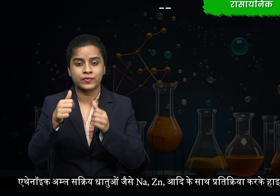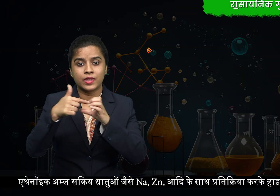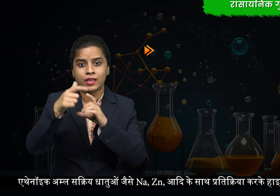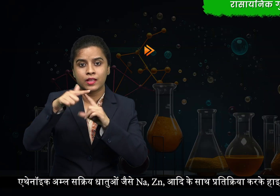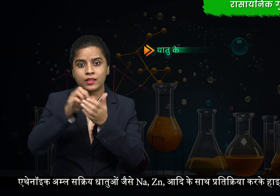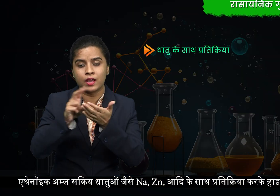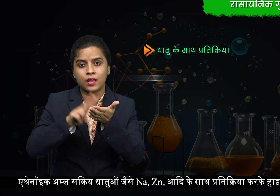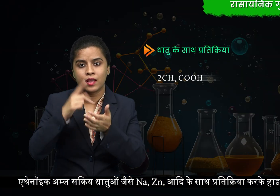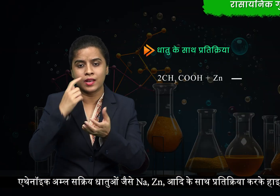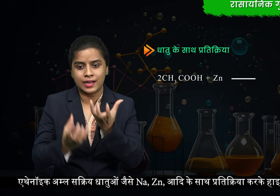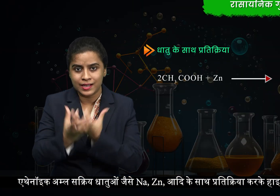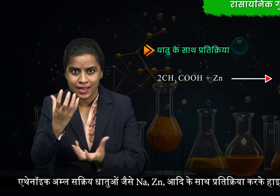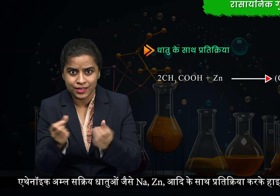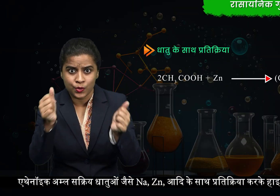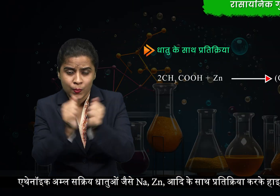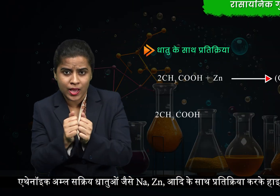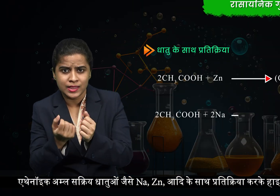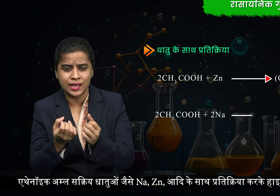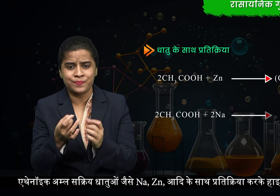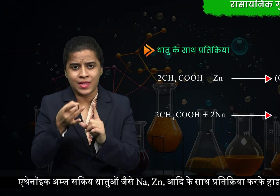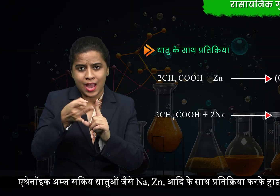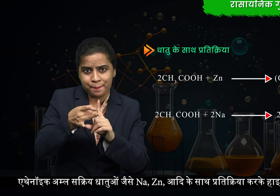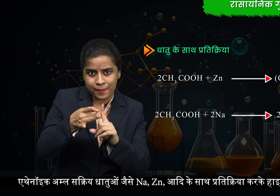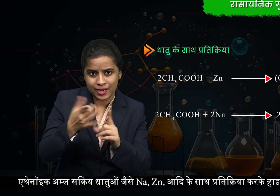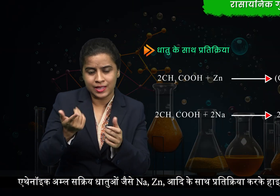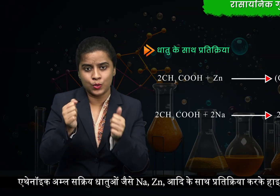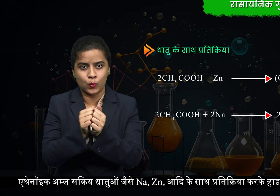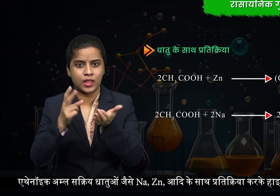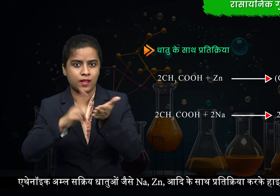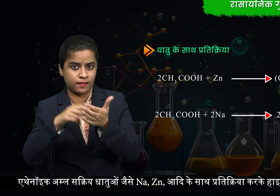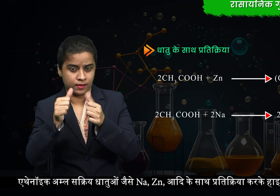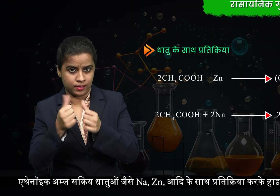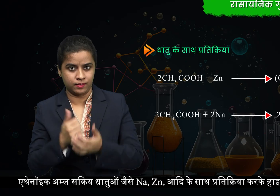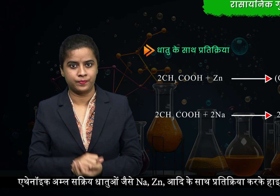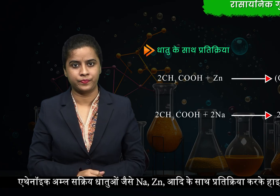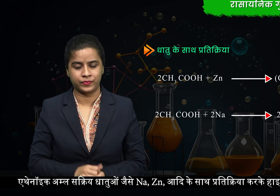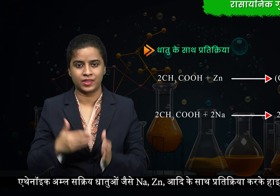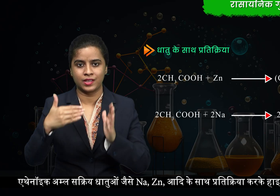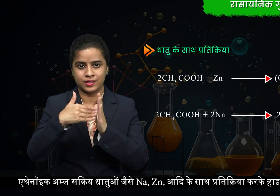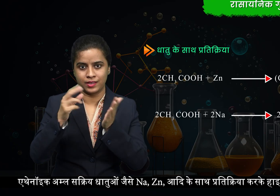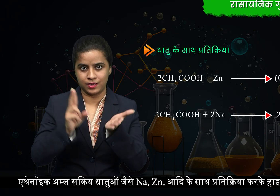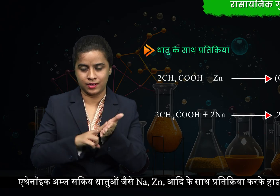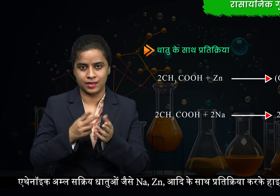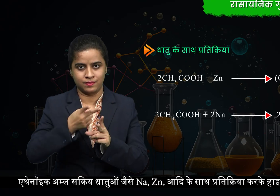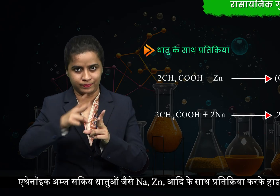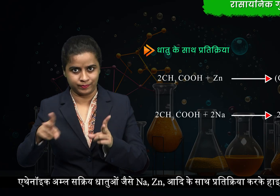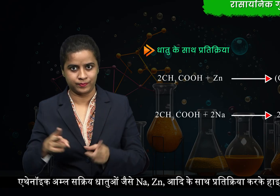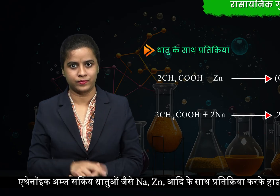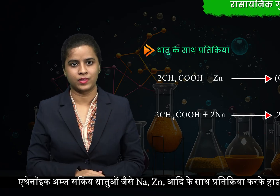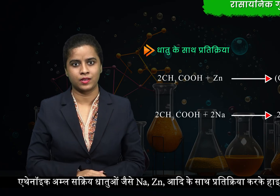एथेनोइक अम्ल सक्रिय धातुओं जैसे Na, Zn आदि के साथ प्रतिक्रिया करके